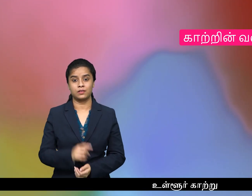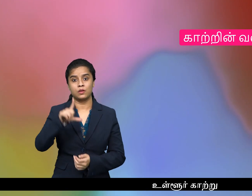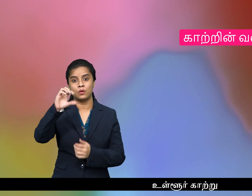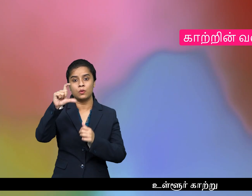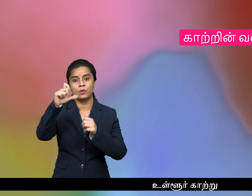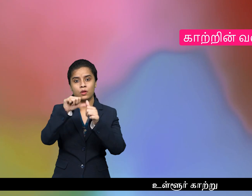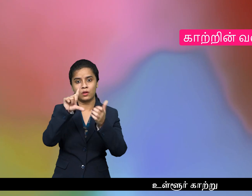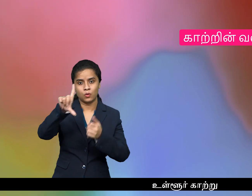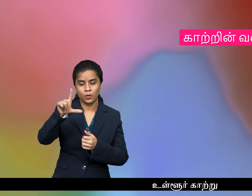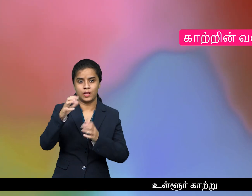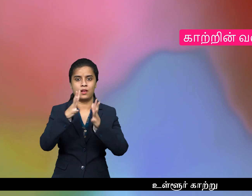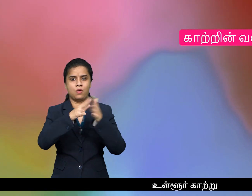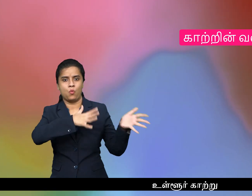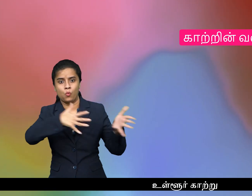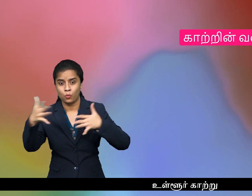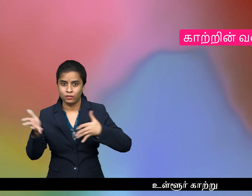உள்ளூர் காற்று.